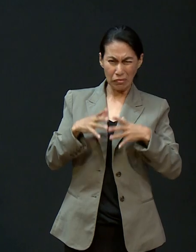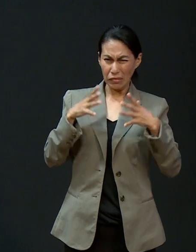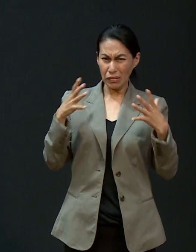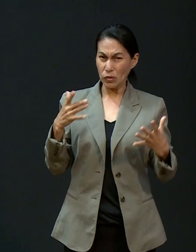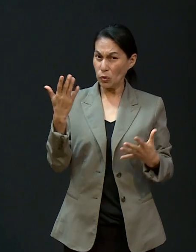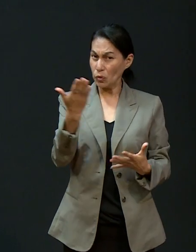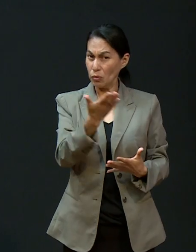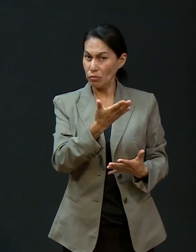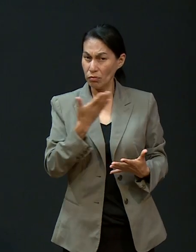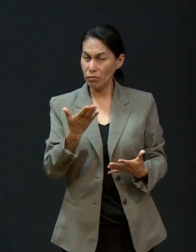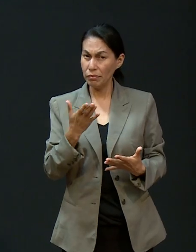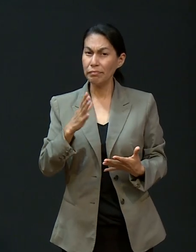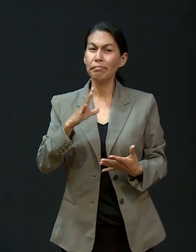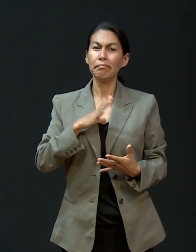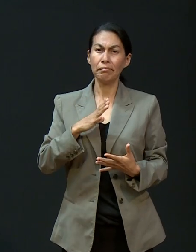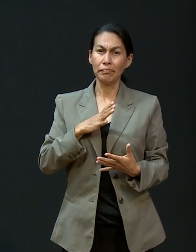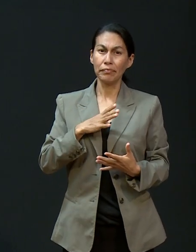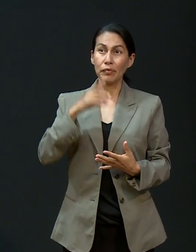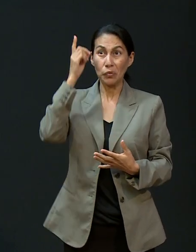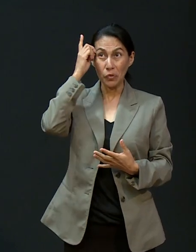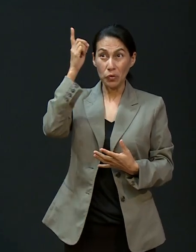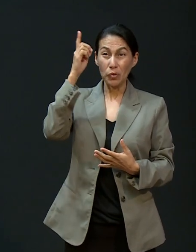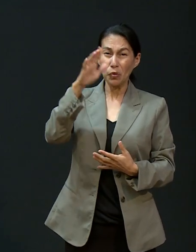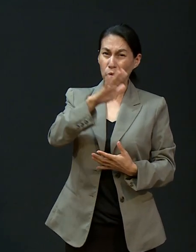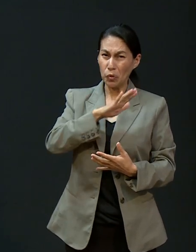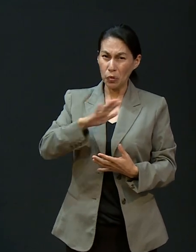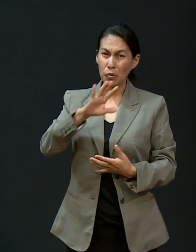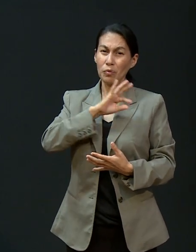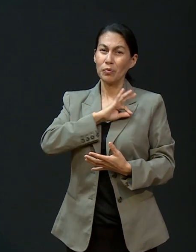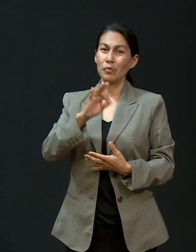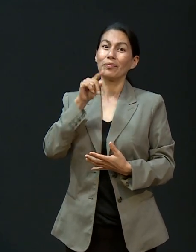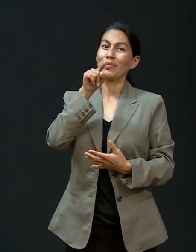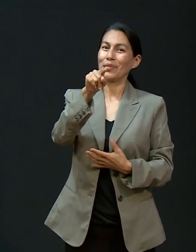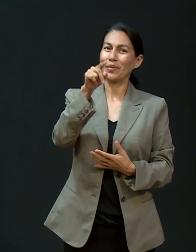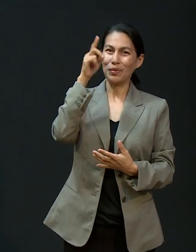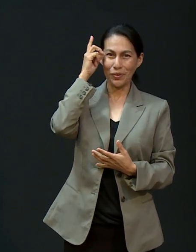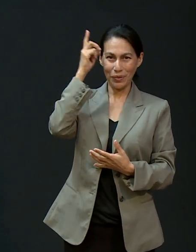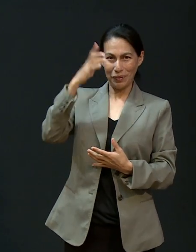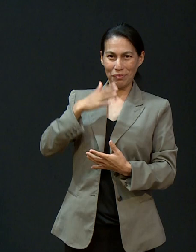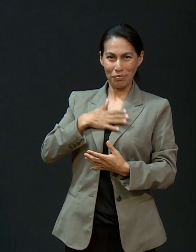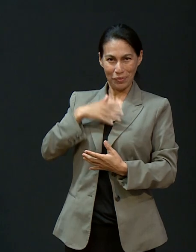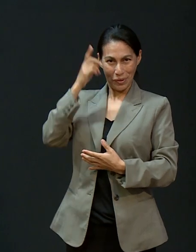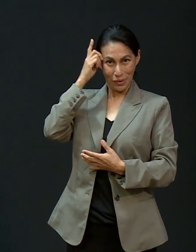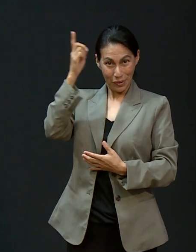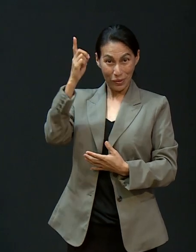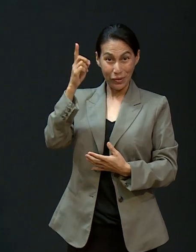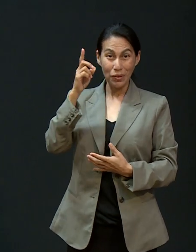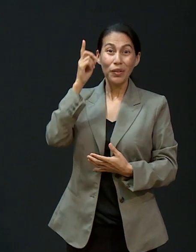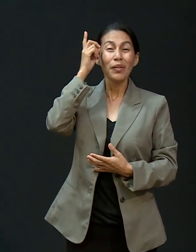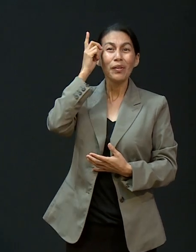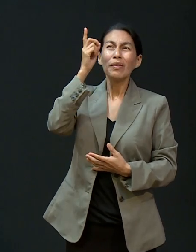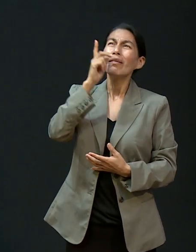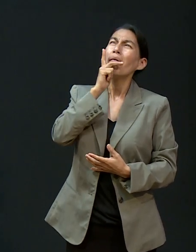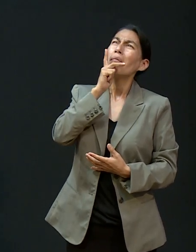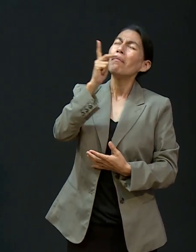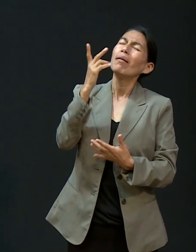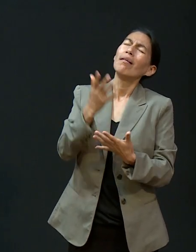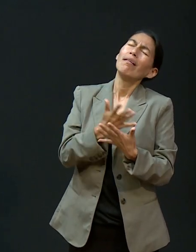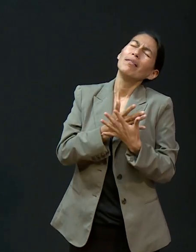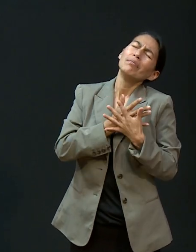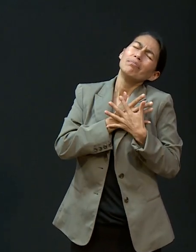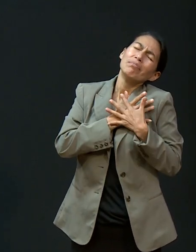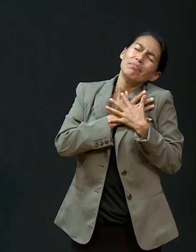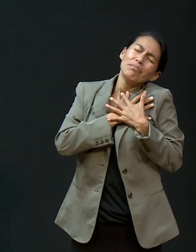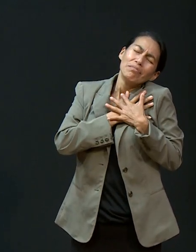grande que todos tenemos. Es el Dios de lo imposible, tu Dios, mi Dios, el Dios Padre